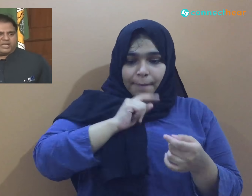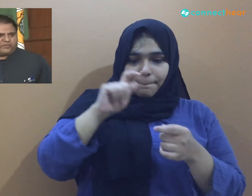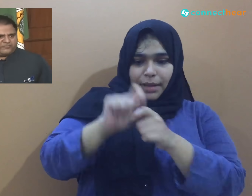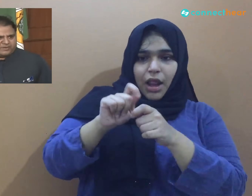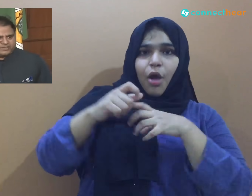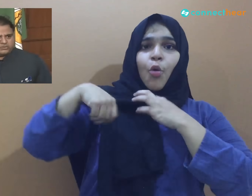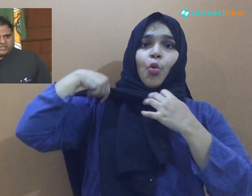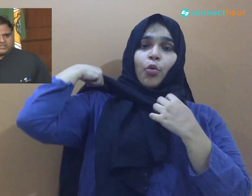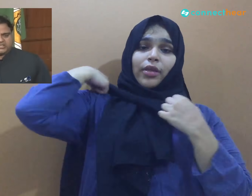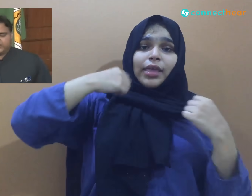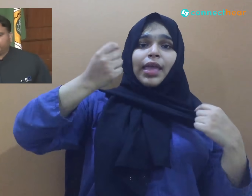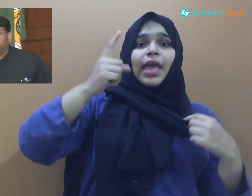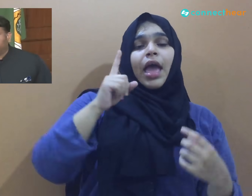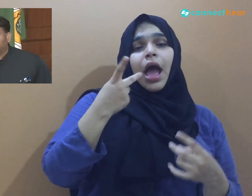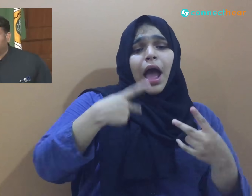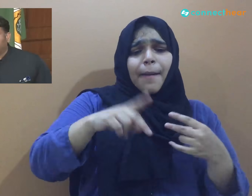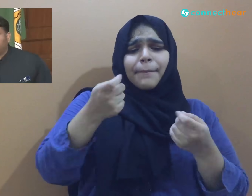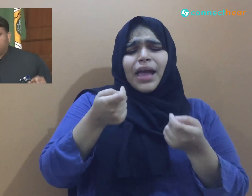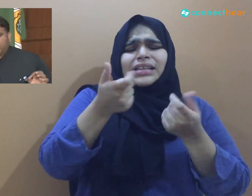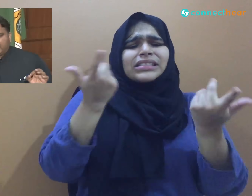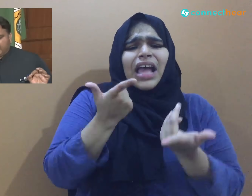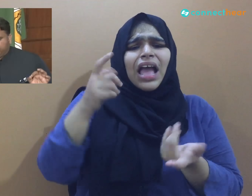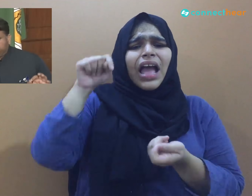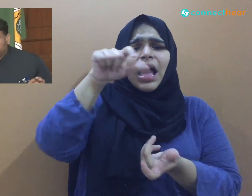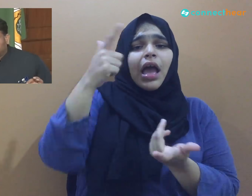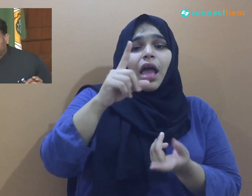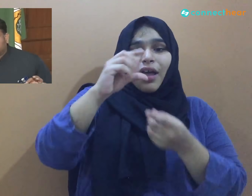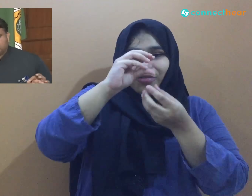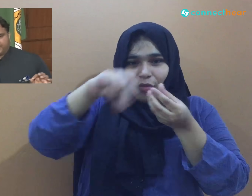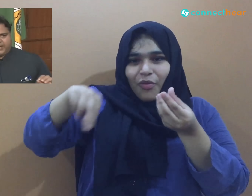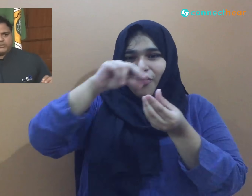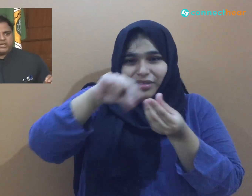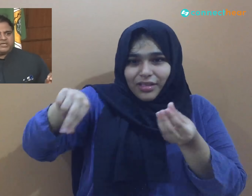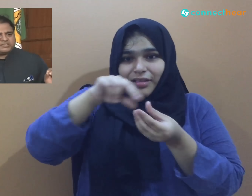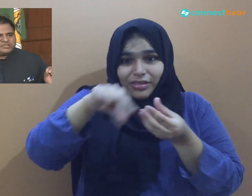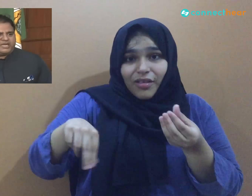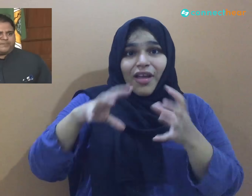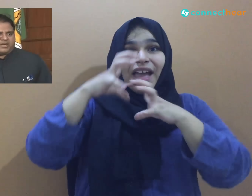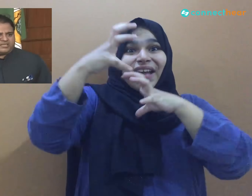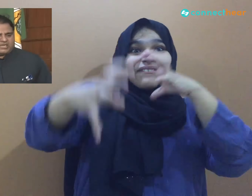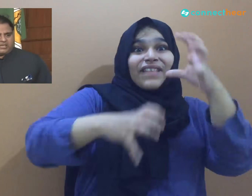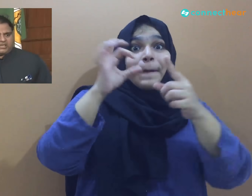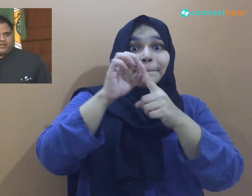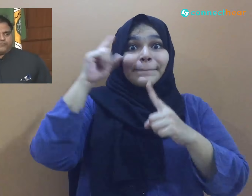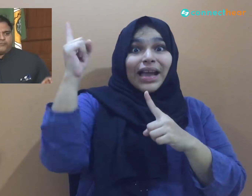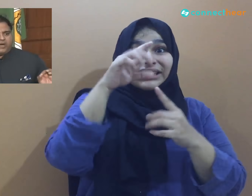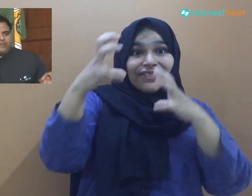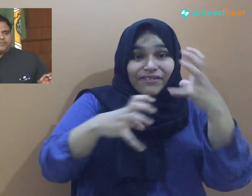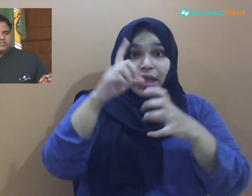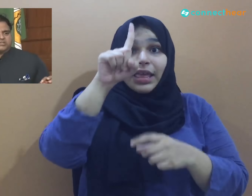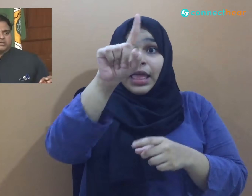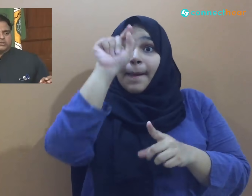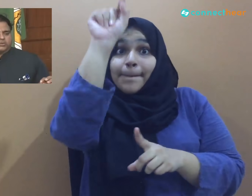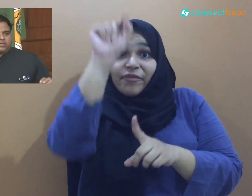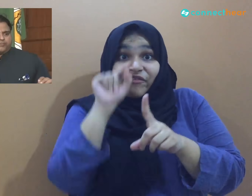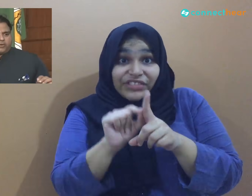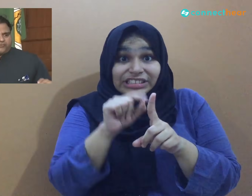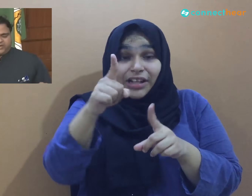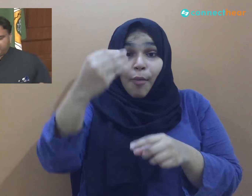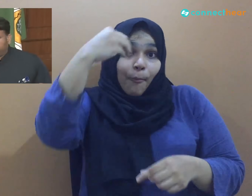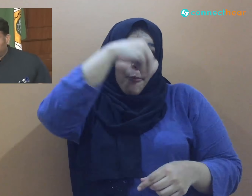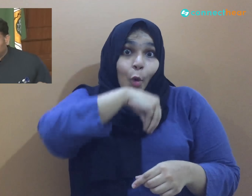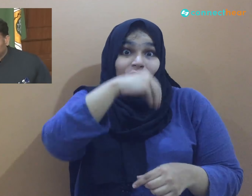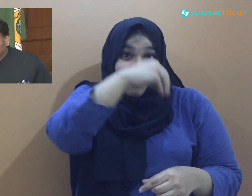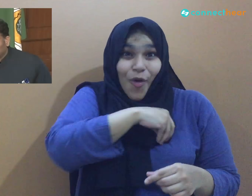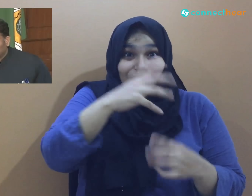کریٹ کیا ہوا ہے فارماسیوٹیکلس کی ڈیولپمنٹ کا. ہم یہ چاہتے ہیں سر تمام جو انڈسٹری ہے پاکستان کی وہ 1% جو ان کا پروفٹ